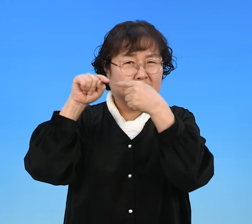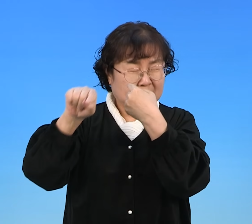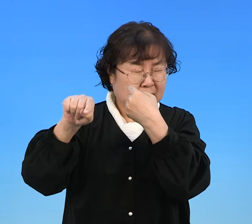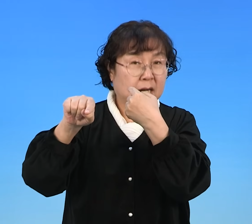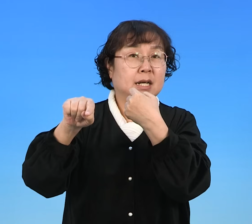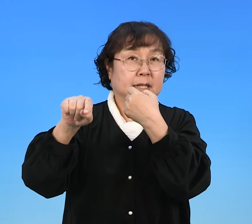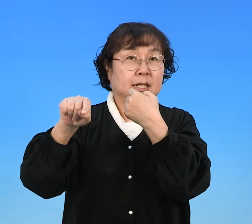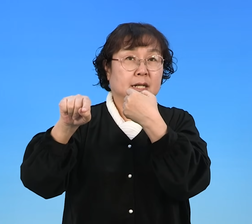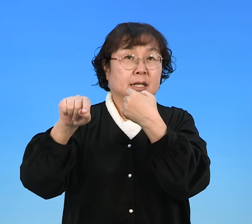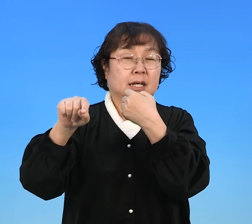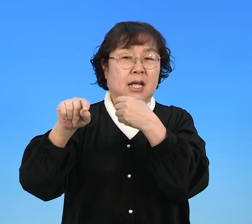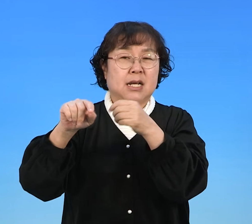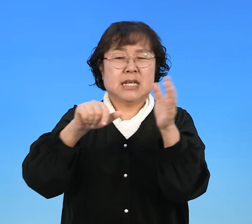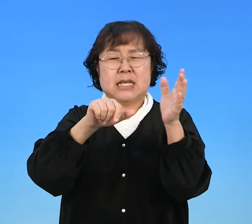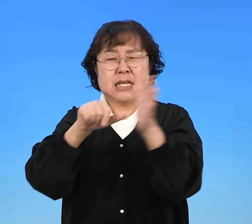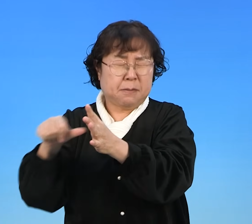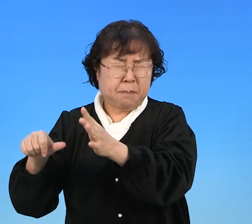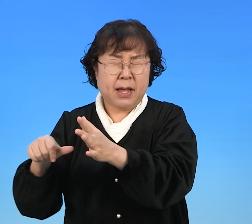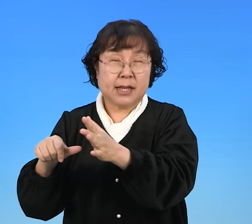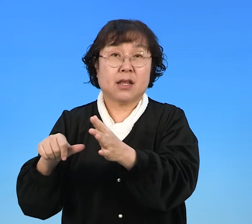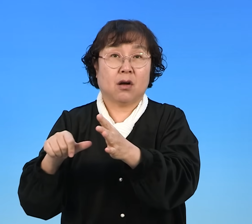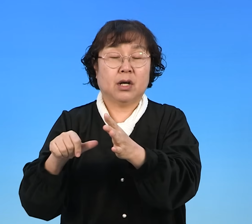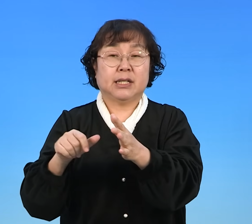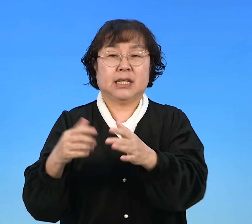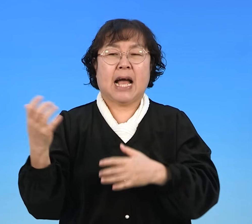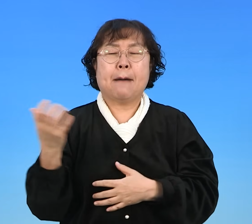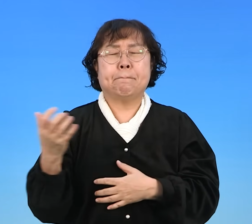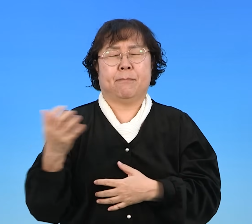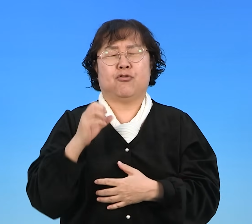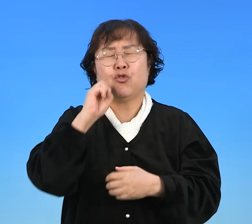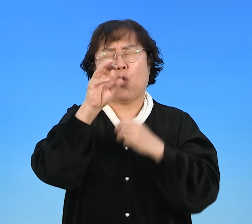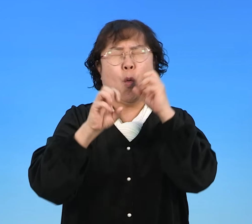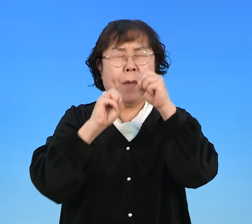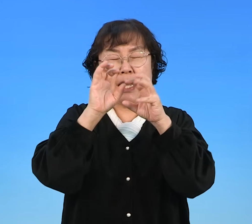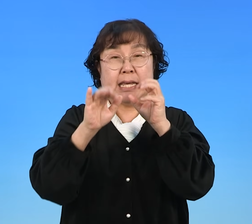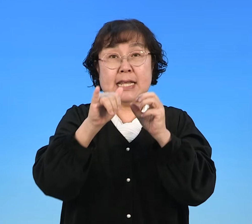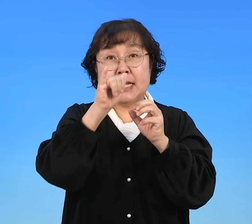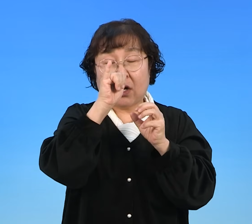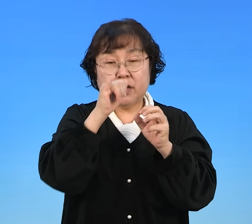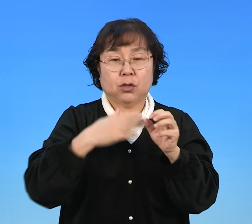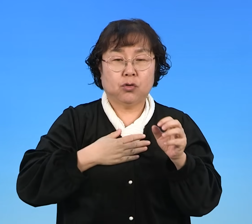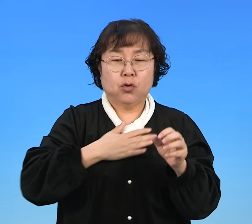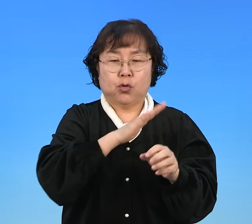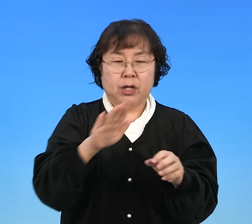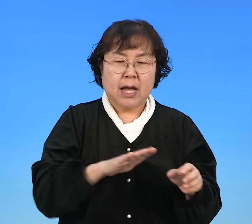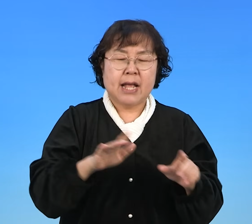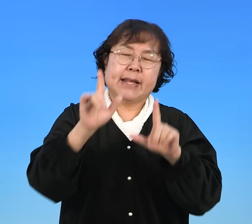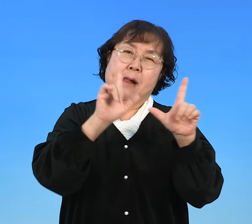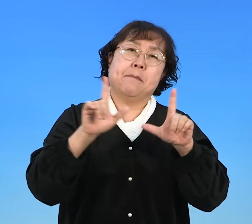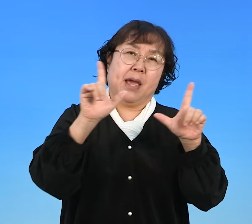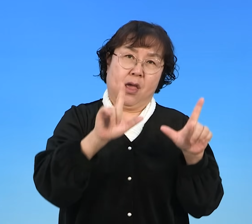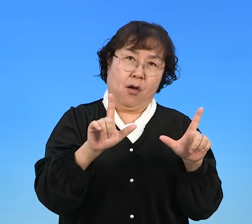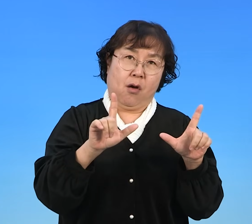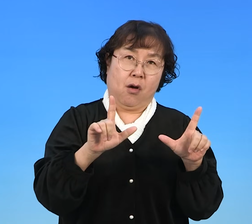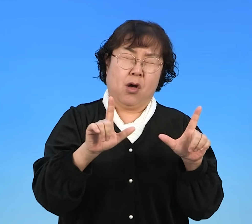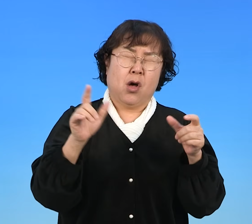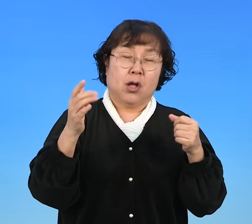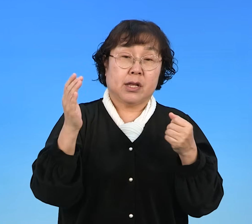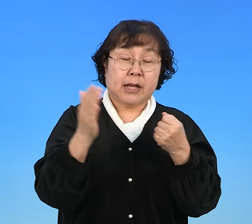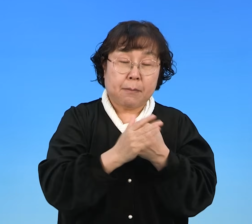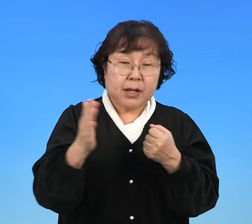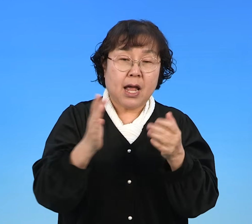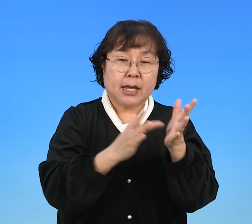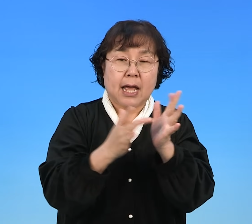빗나갔음을, 이런 아픈 고백을 해야 되는 게 인생이라고 한다면, 예수 믿는 우리는 이런 세상을